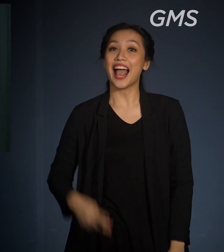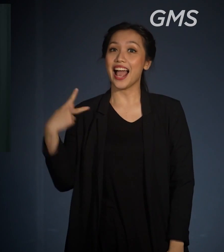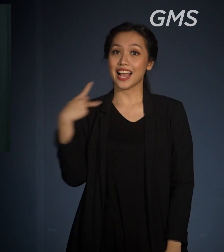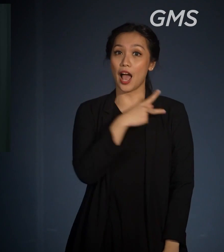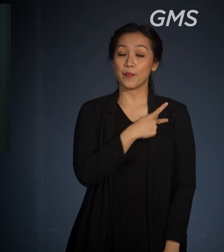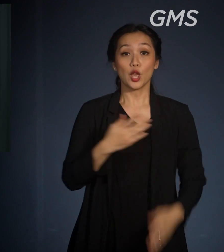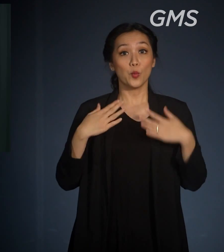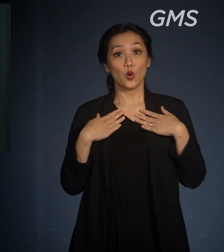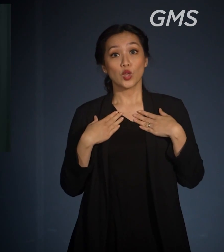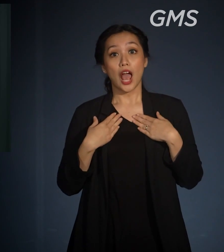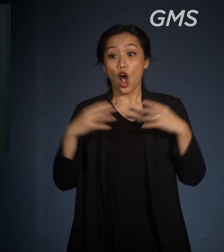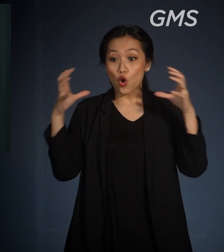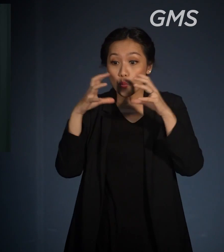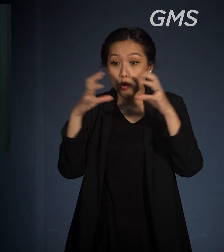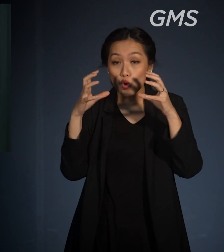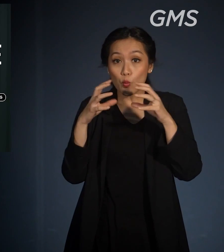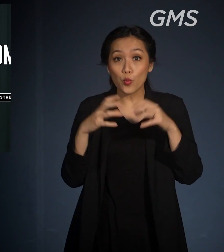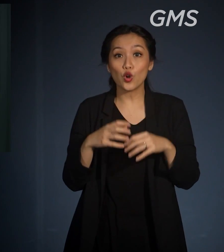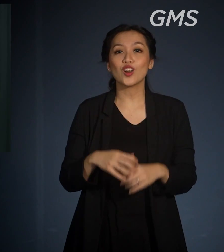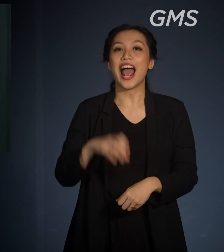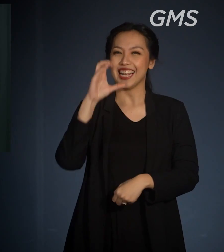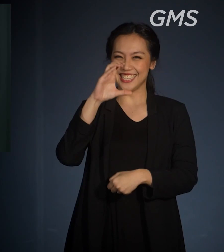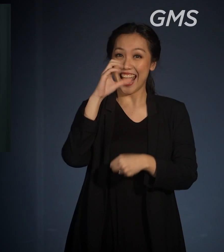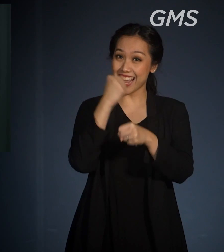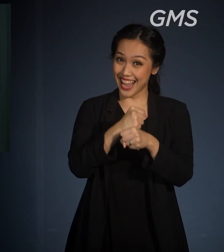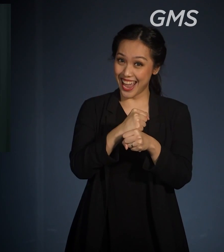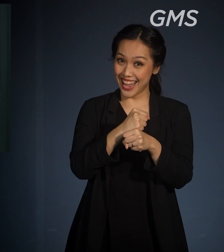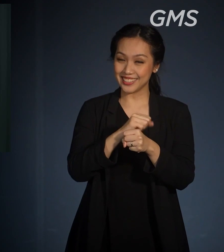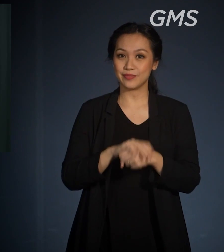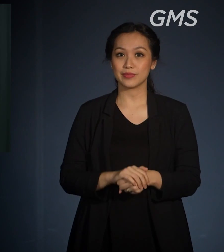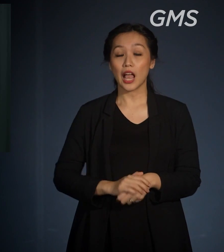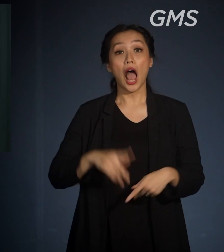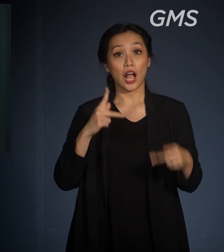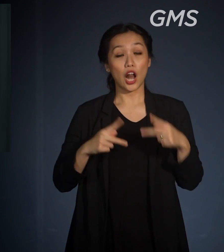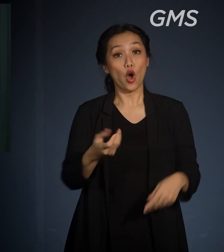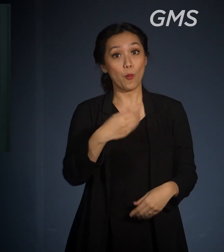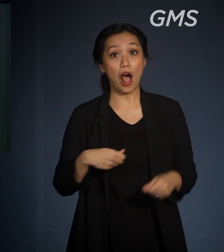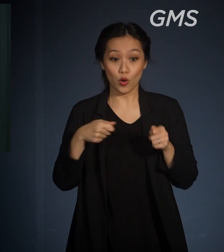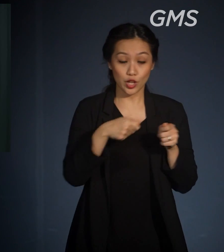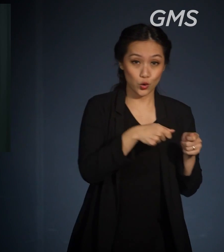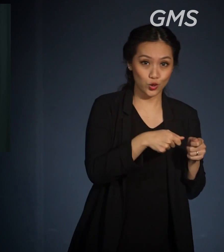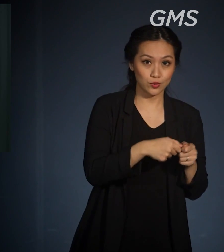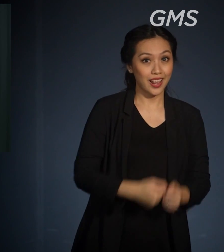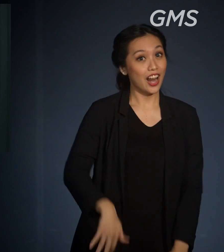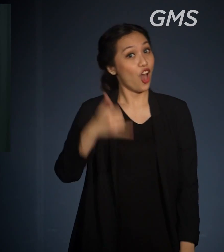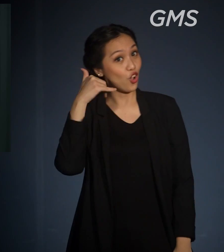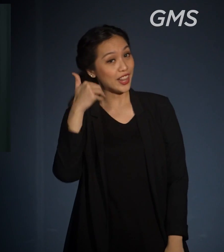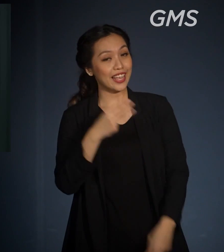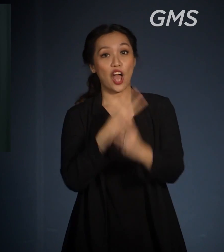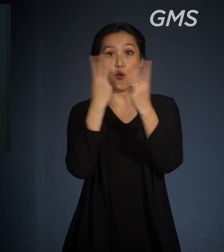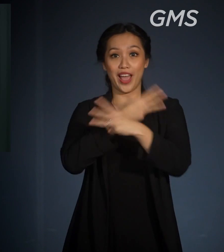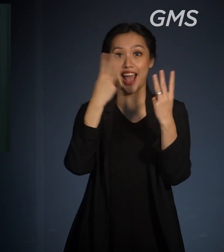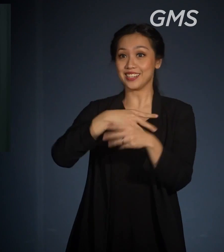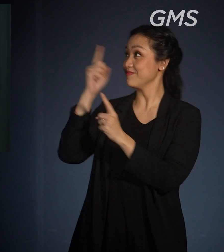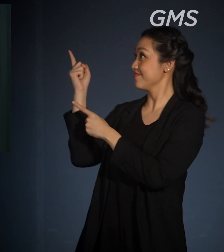kami memiliki sebuah komunitas rohani yang bernama Connect Group. Jikalau Anda ingin bergabung, Anda bisa menghubungi nomor yang tertera di layar